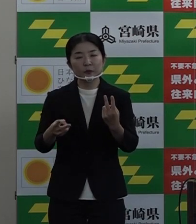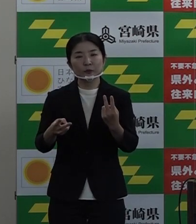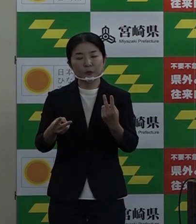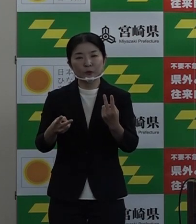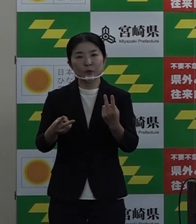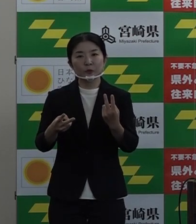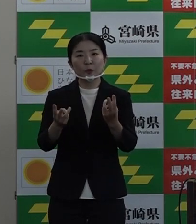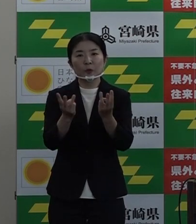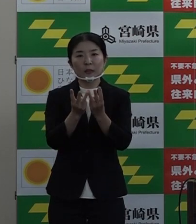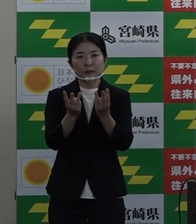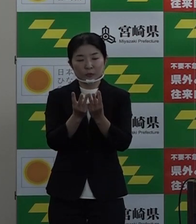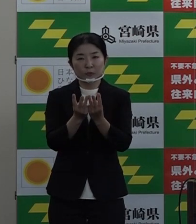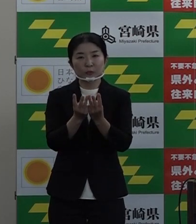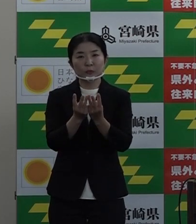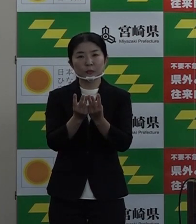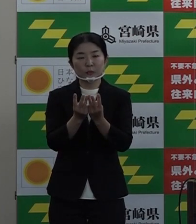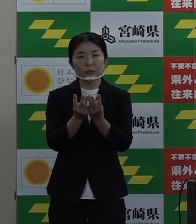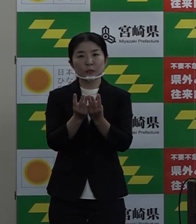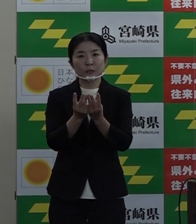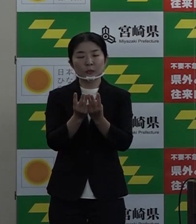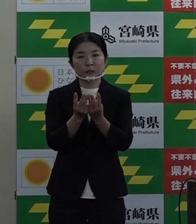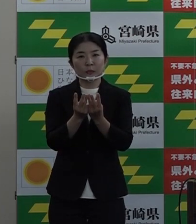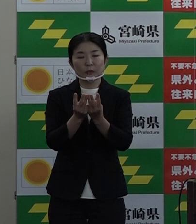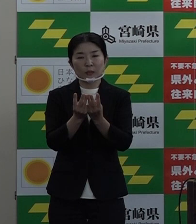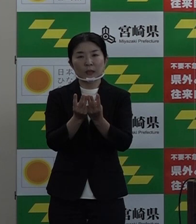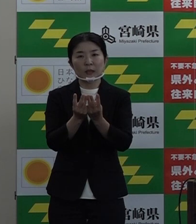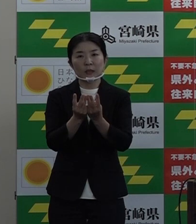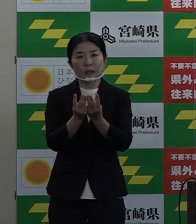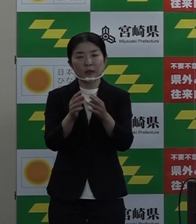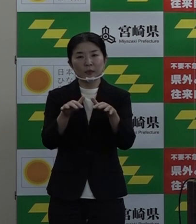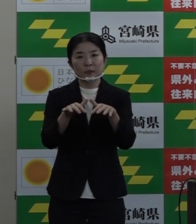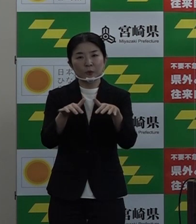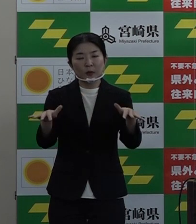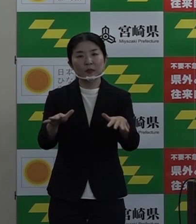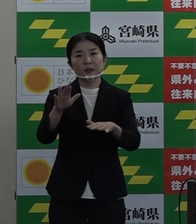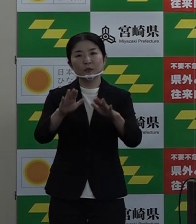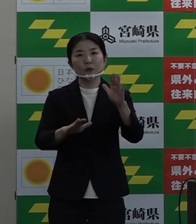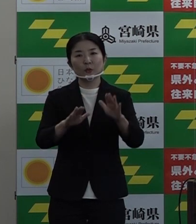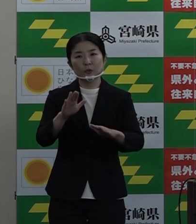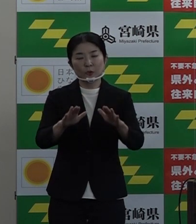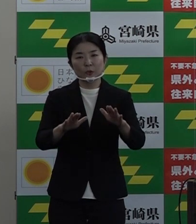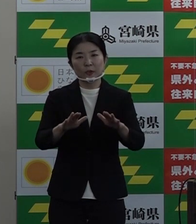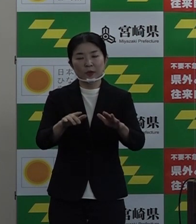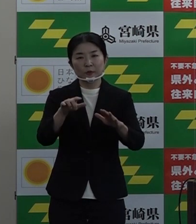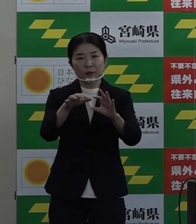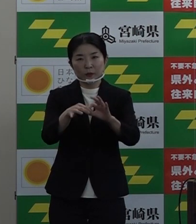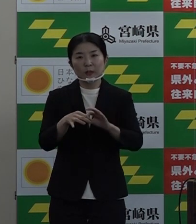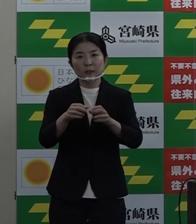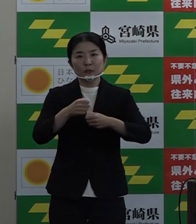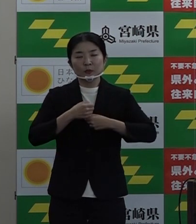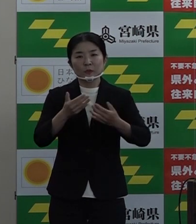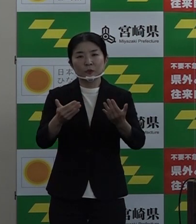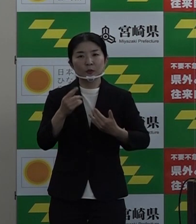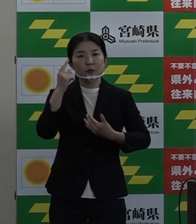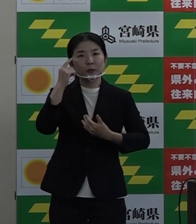単なる感染者の数字以上に、受け止める必要があるものと危機感を抱いております。